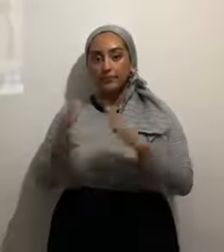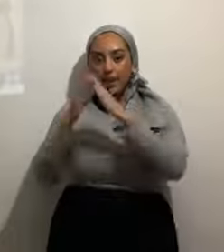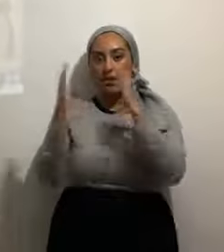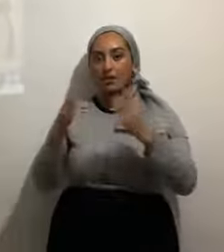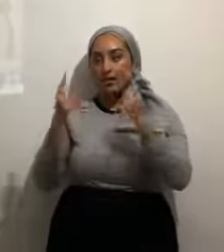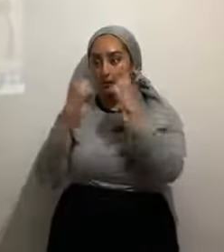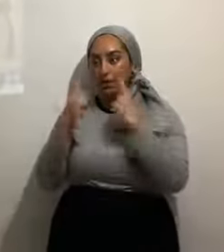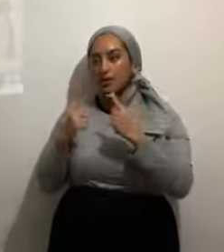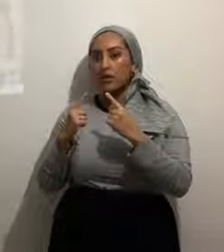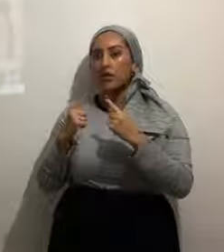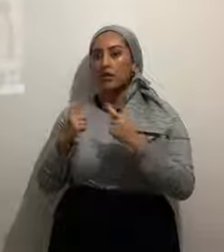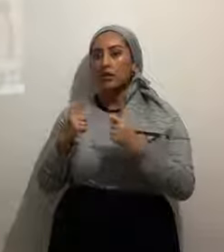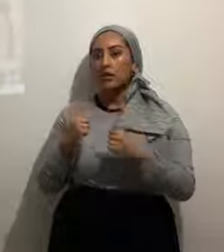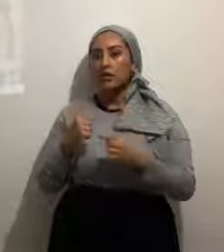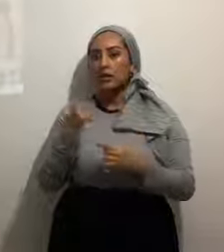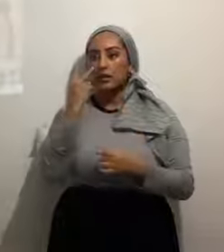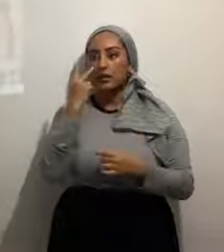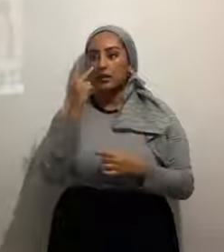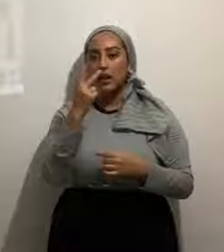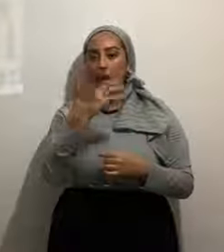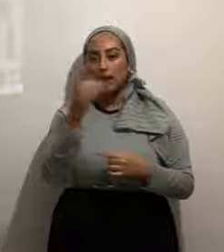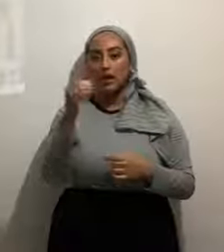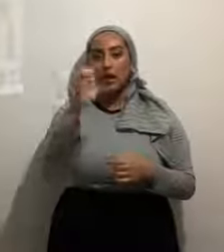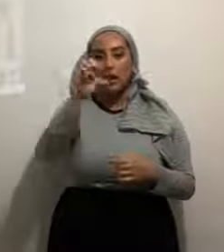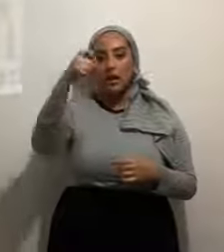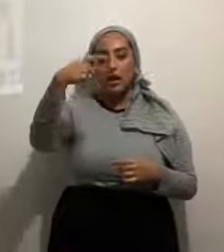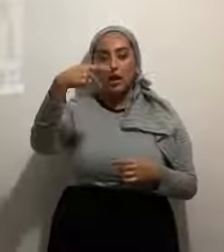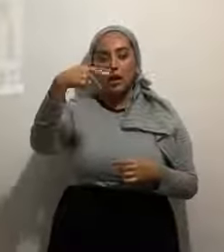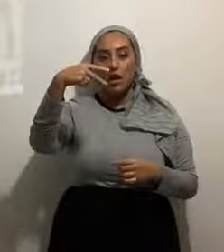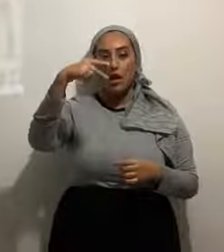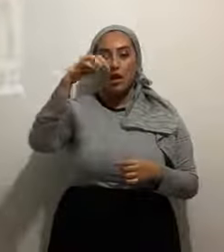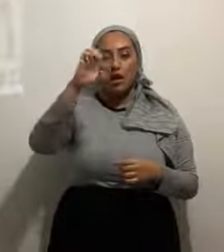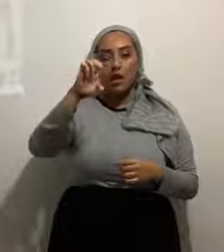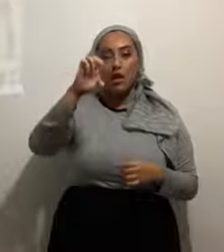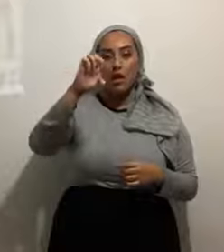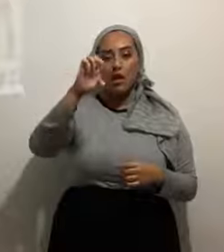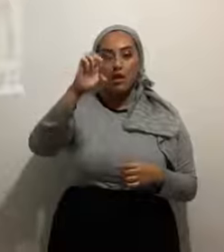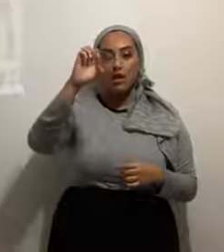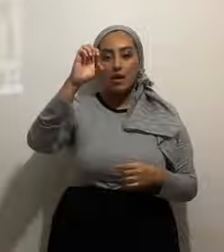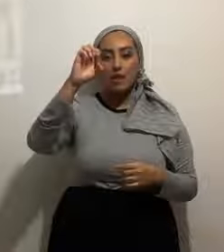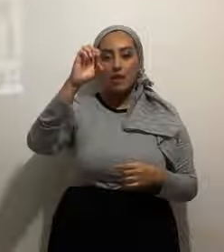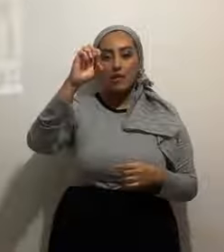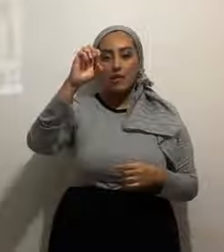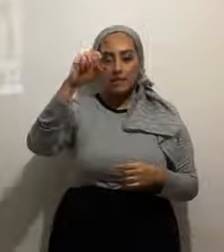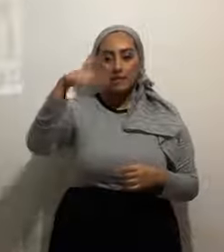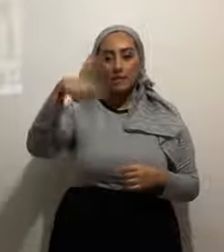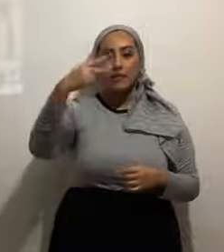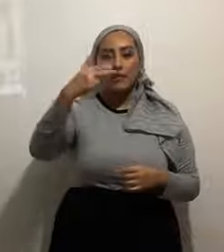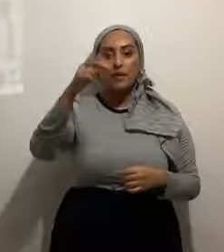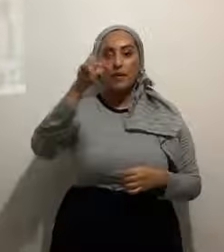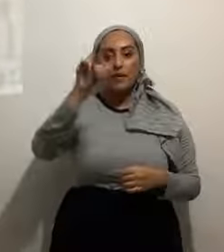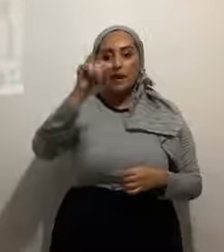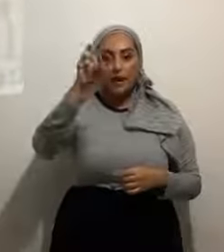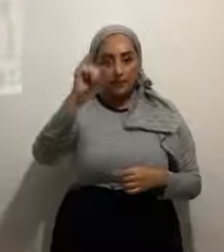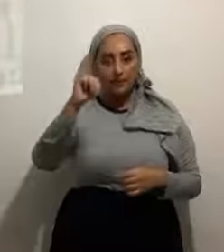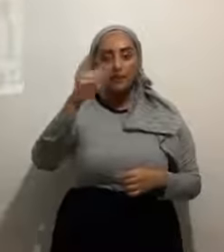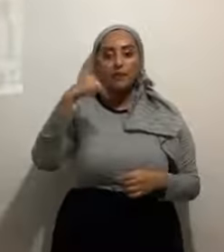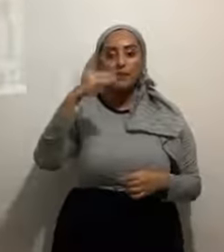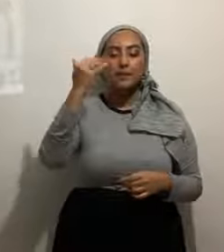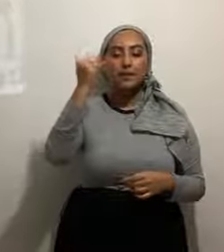de Efraín. Judá y Efraín. Ahora, Yahshua pronunció